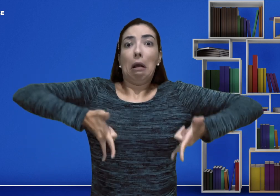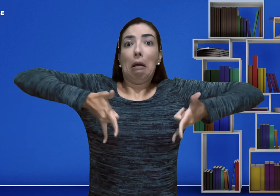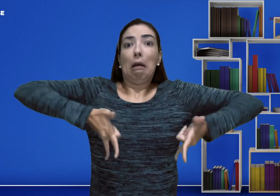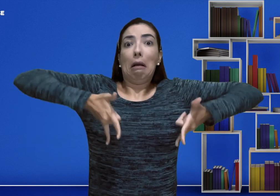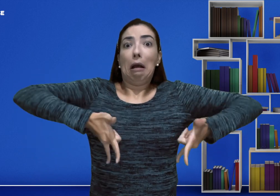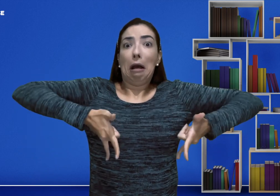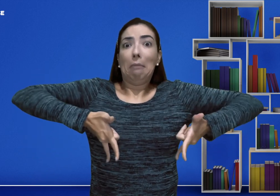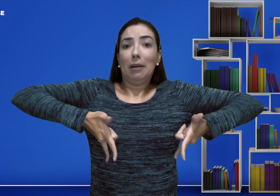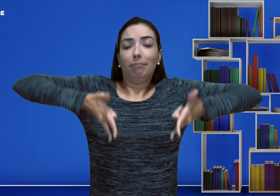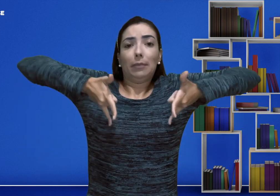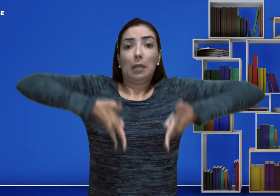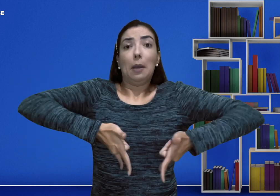seus ombros, vejam.